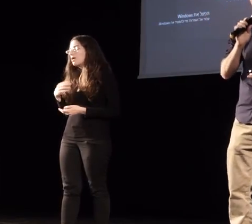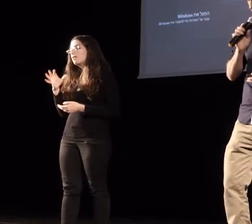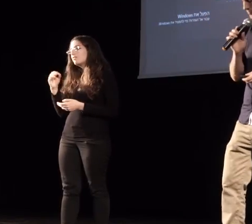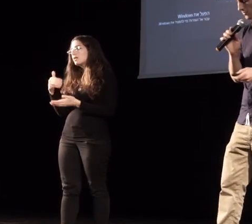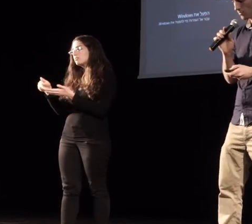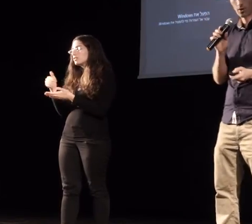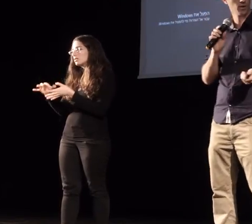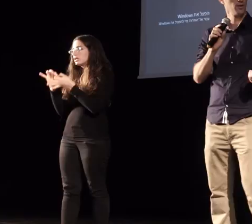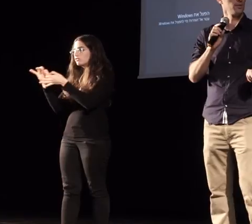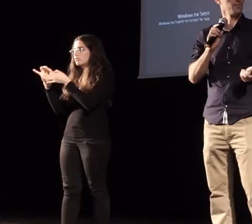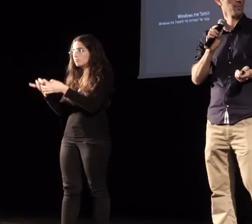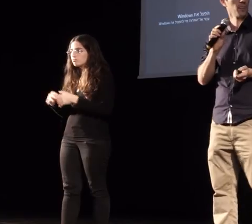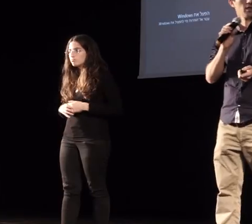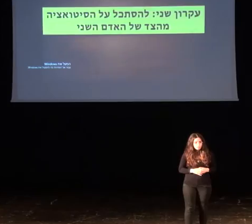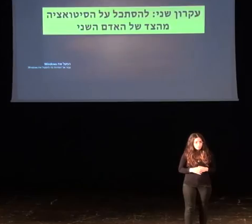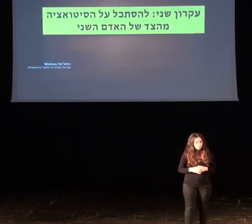בקשר.